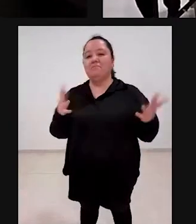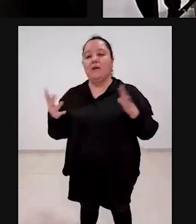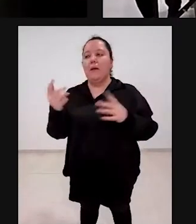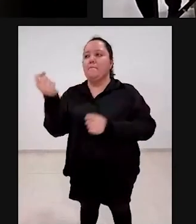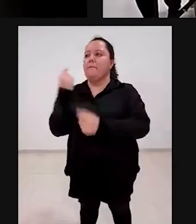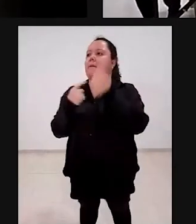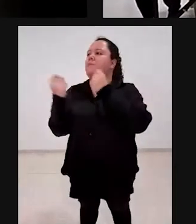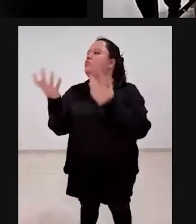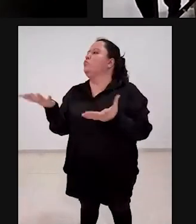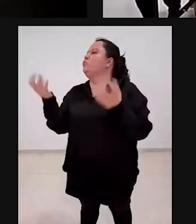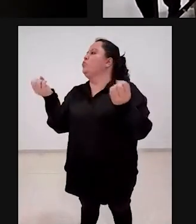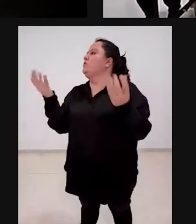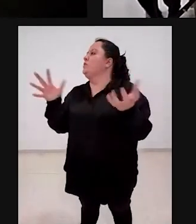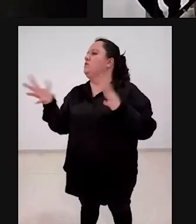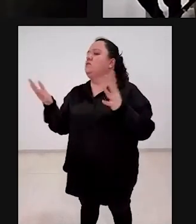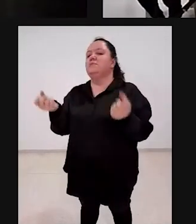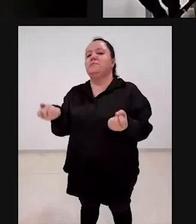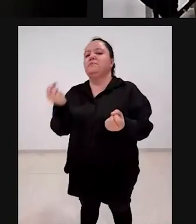e